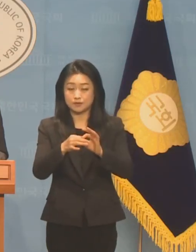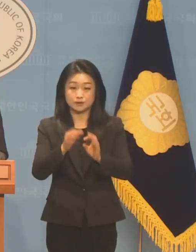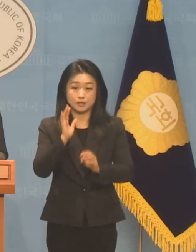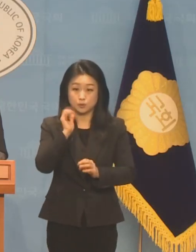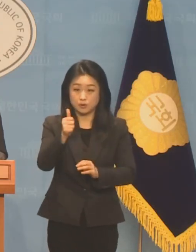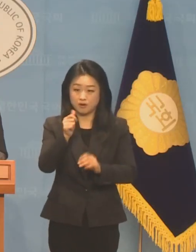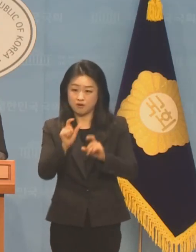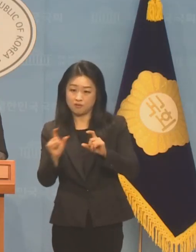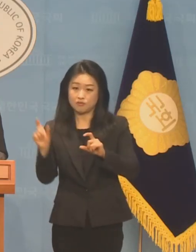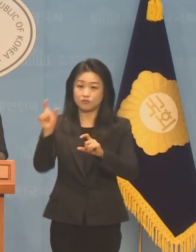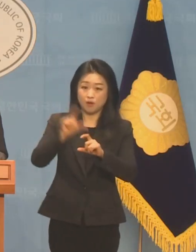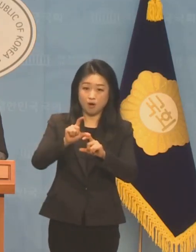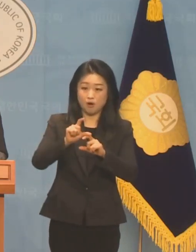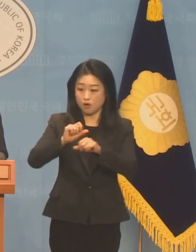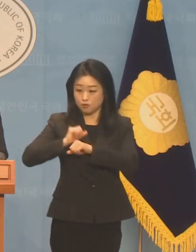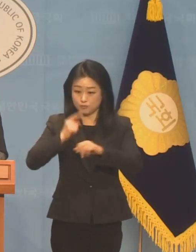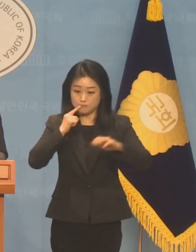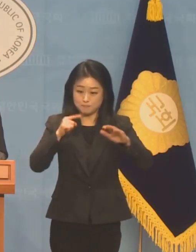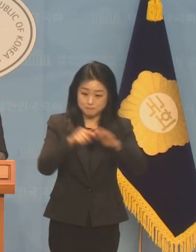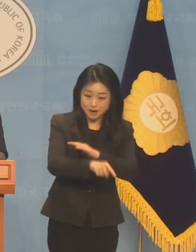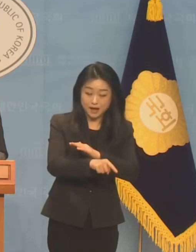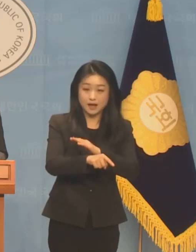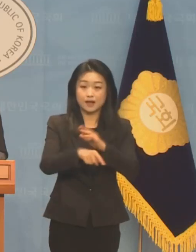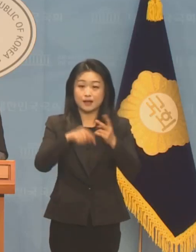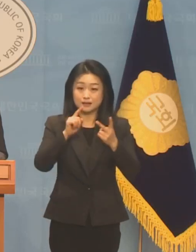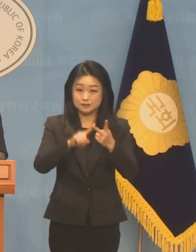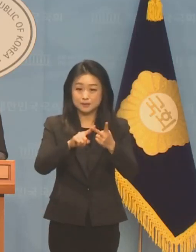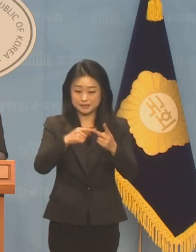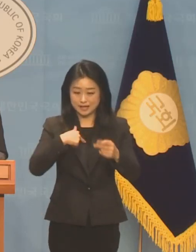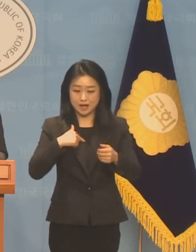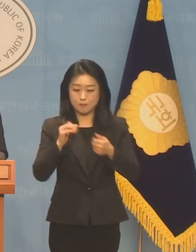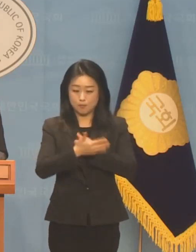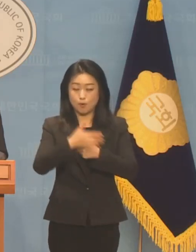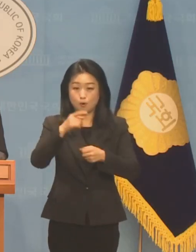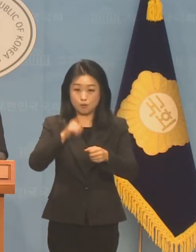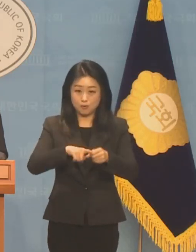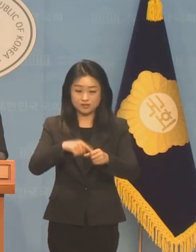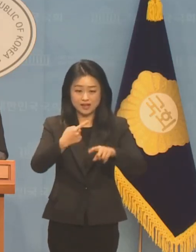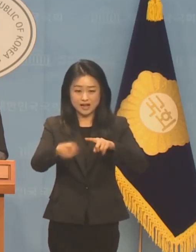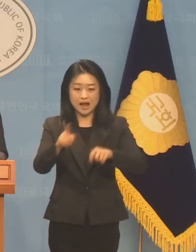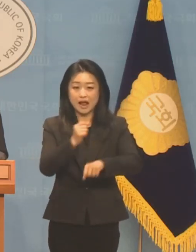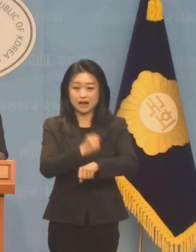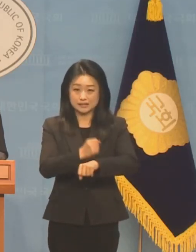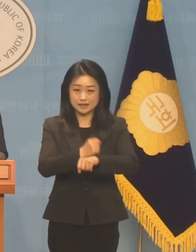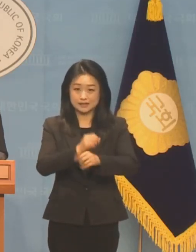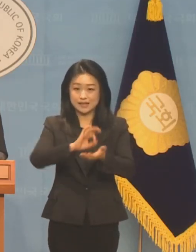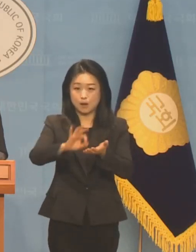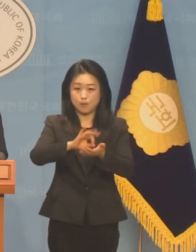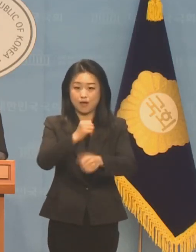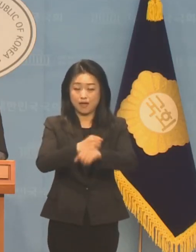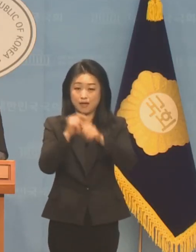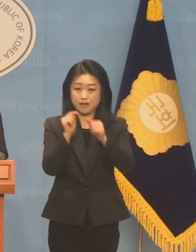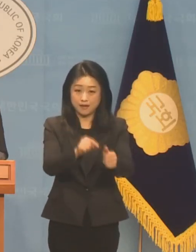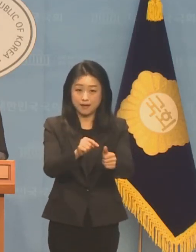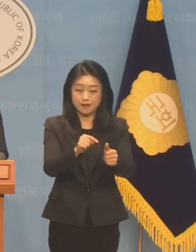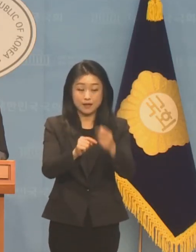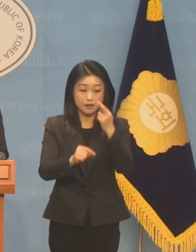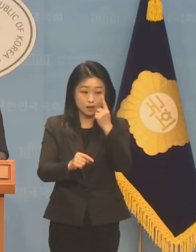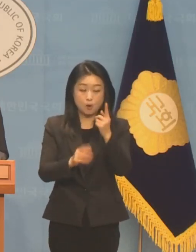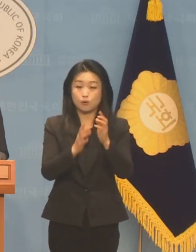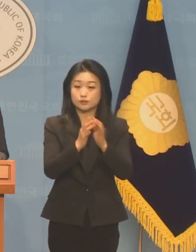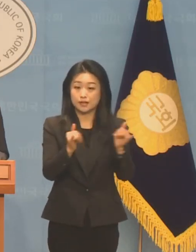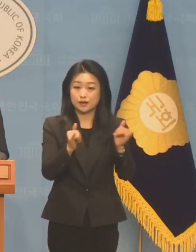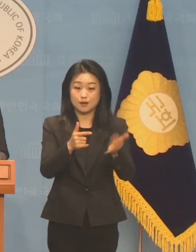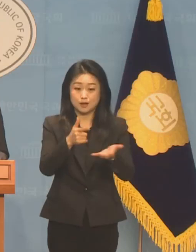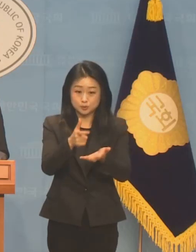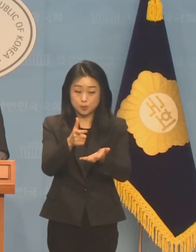더 심각한 짓까지 시도하고 있기 때문입니다. 경호법상 현 상황에서 경호관들이